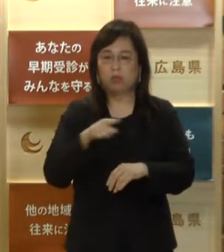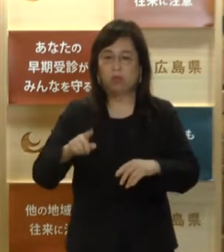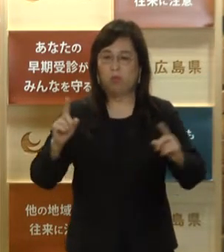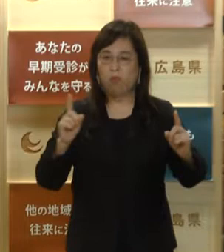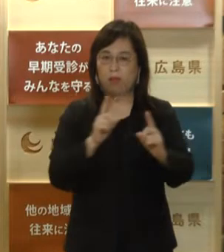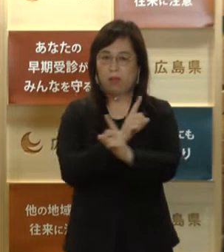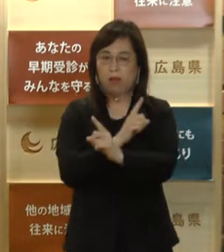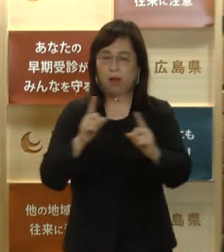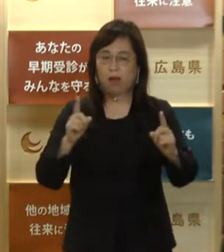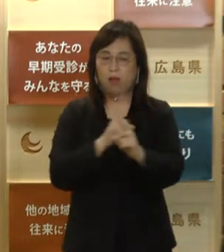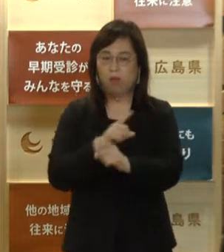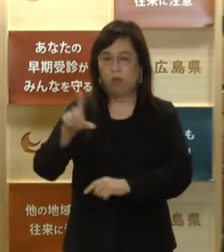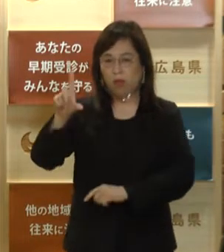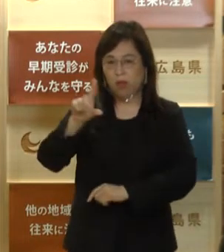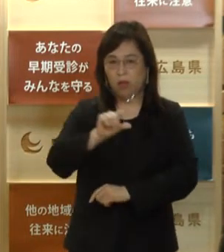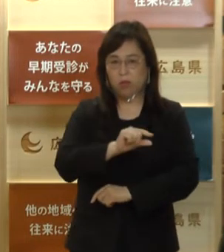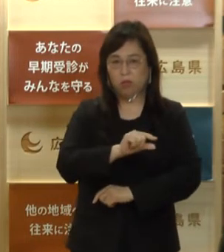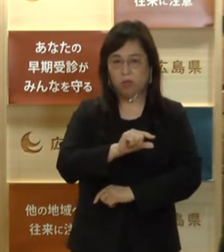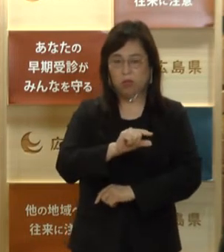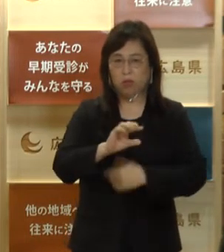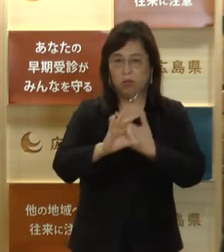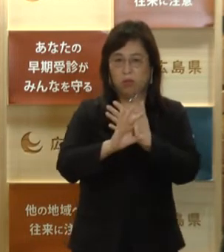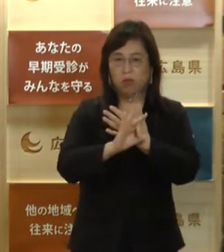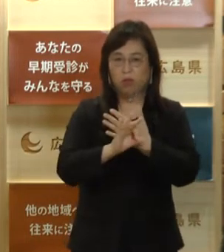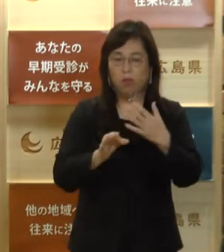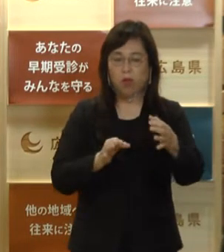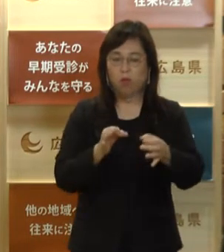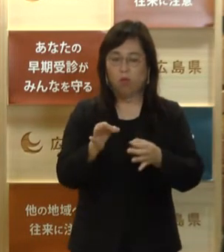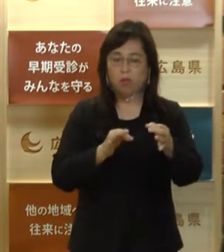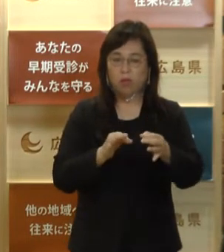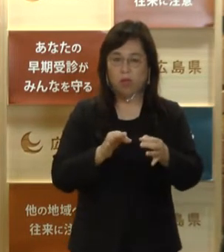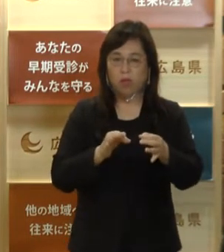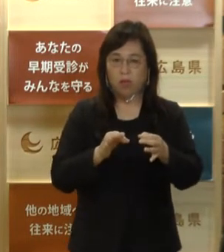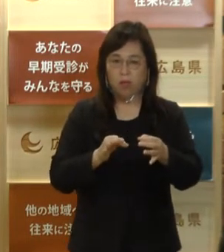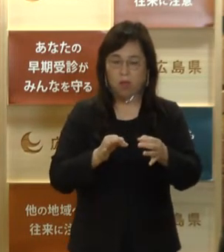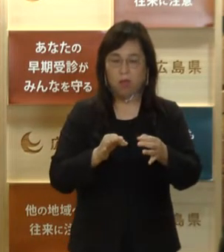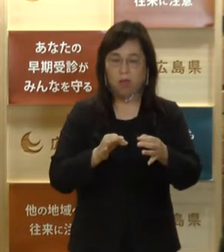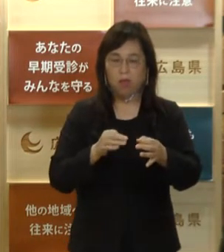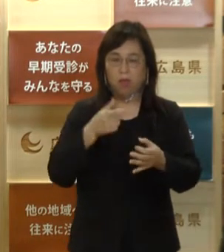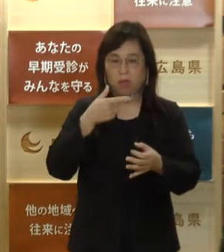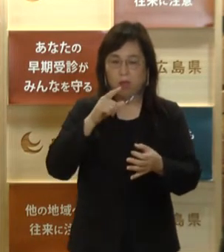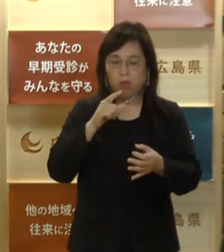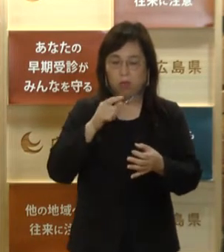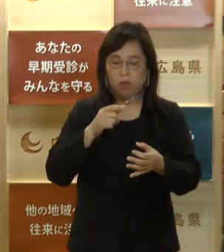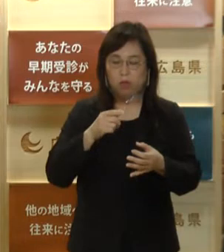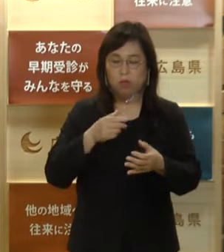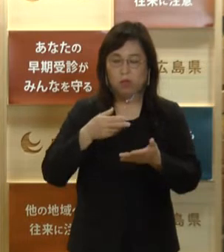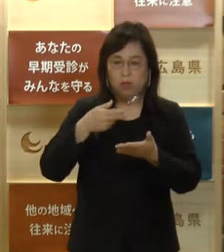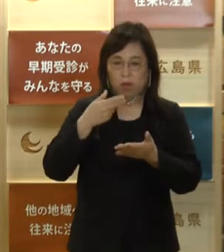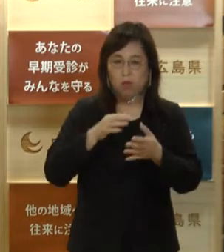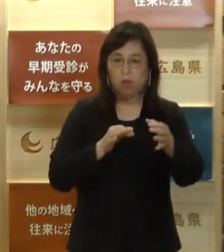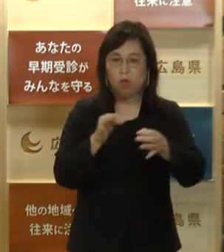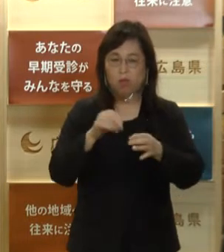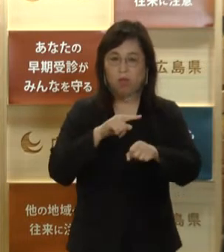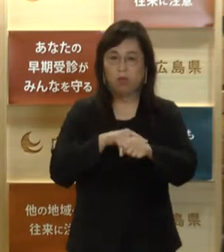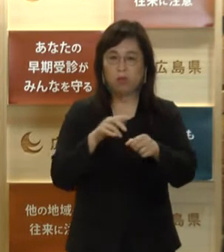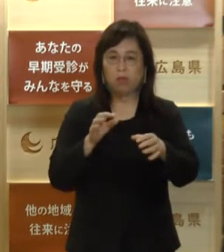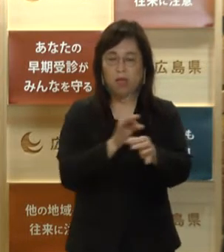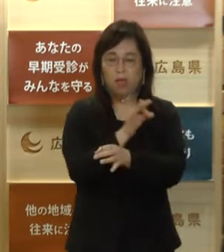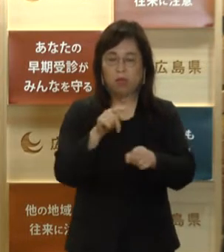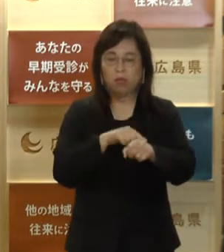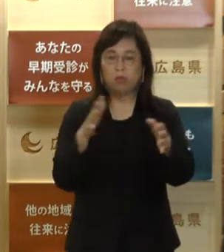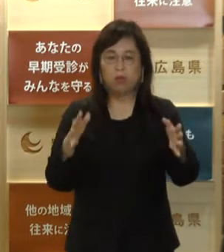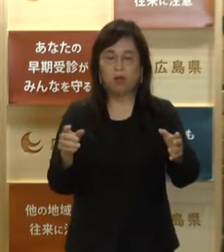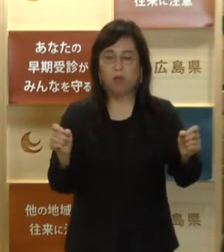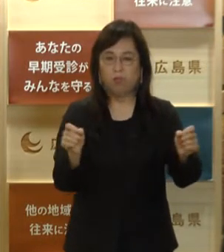これは飲食店などの時短を含めているということになりますけれども、そういうこの全般をとにかく接触を遮断していく